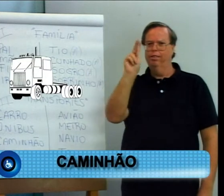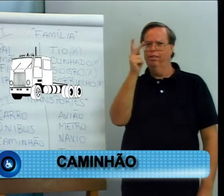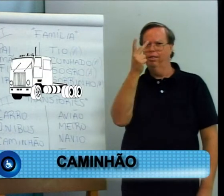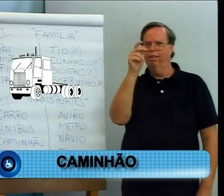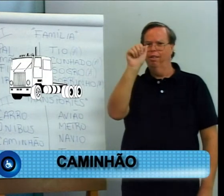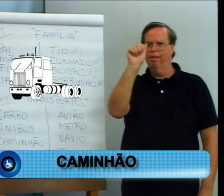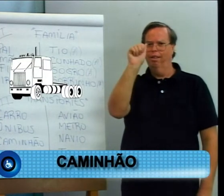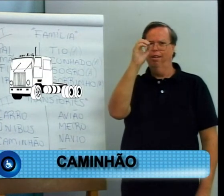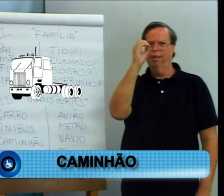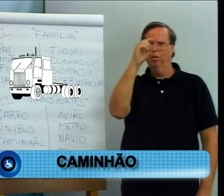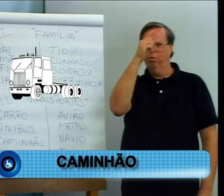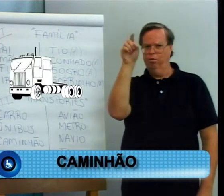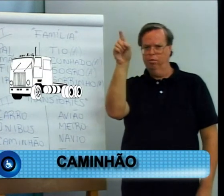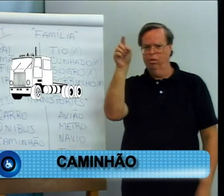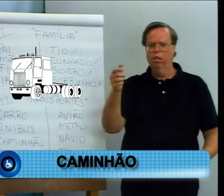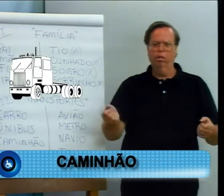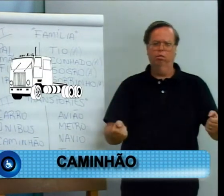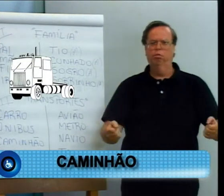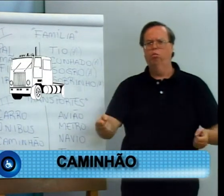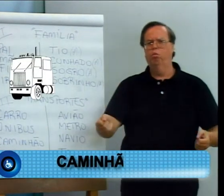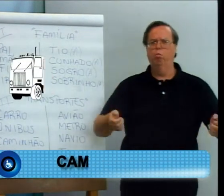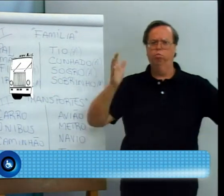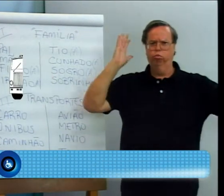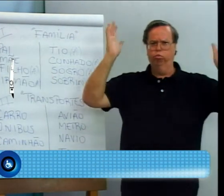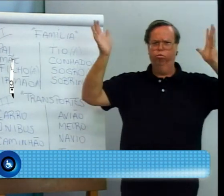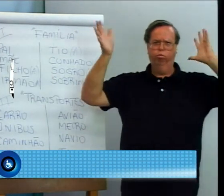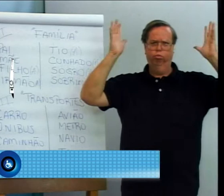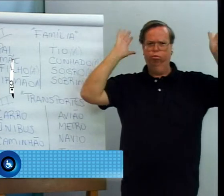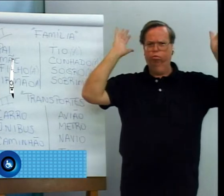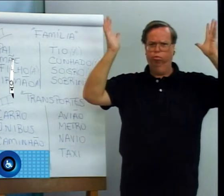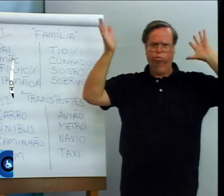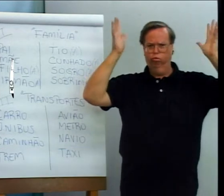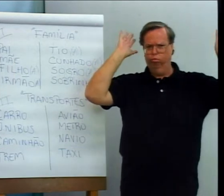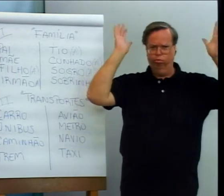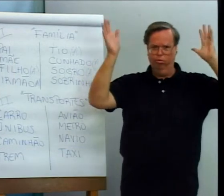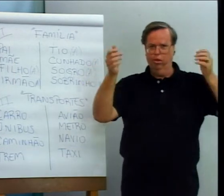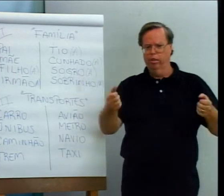Caminhão. Caminhão. Esse é o sinal de caminhão.